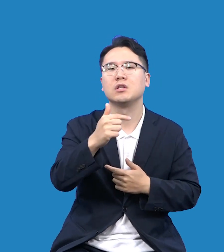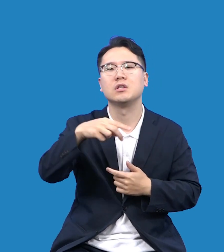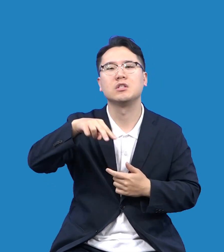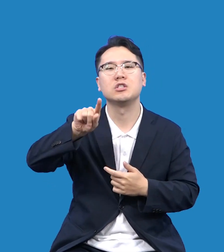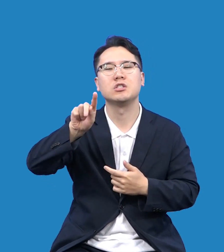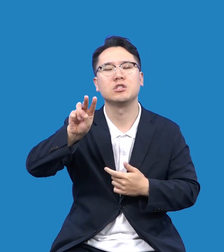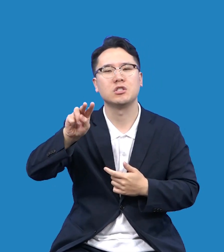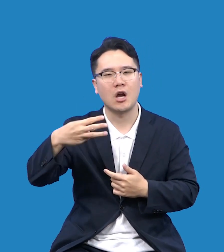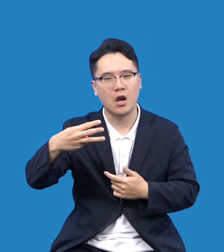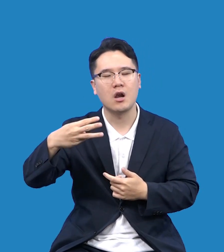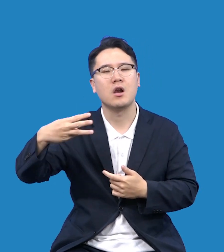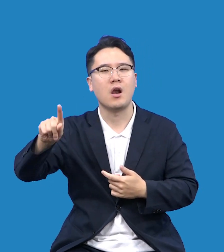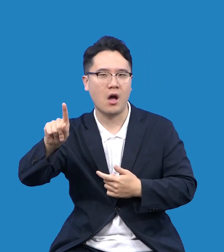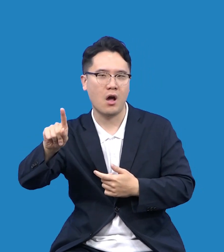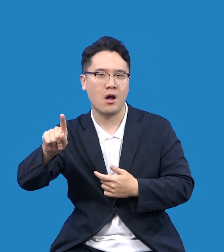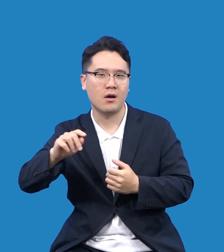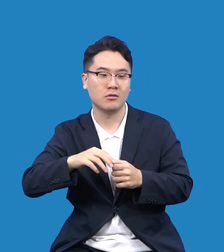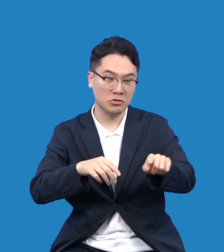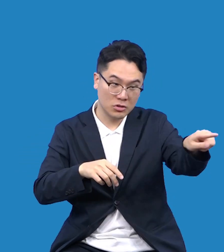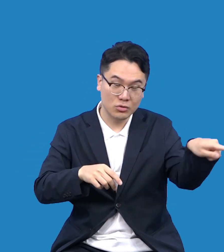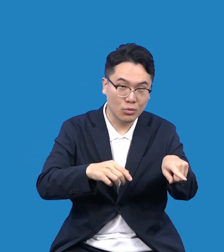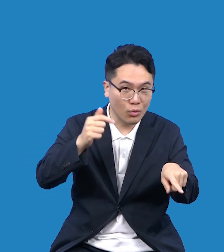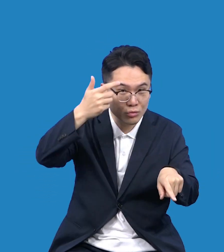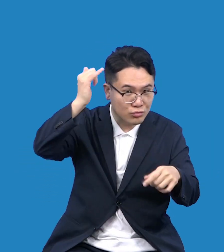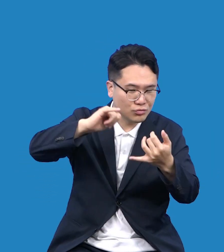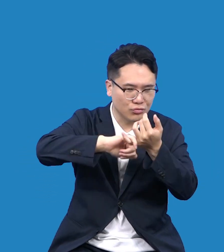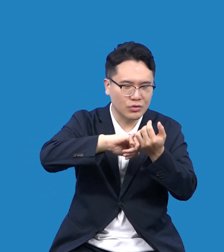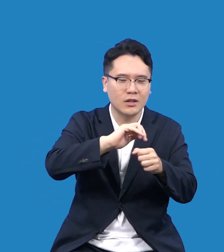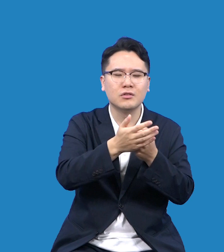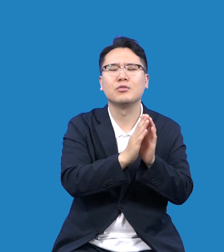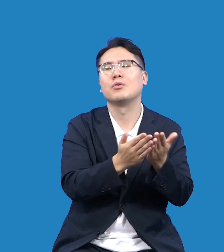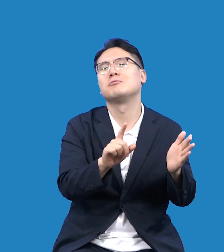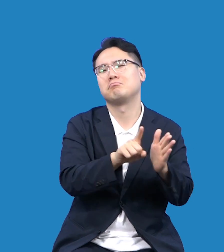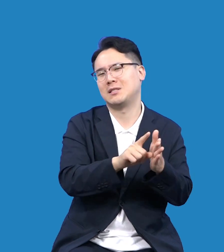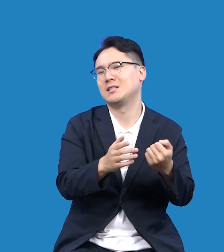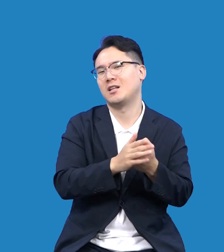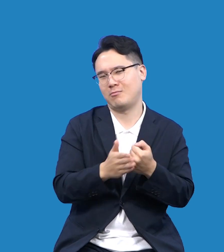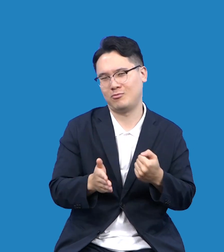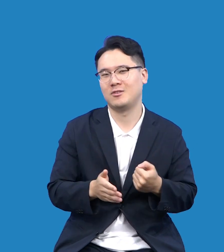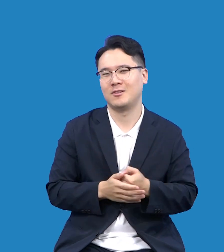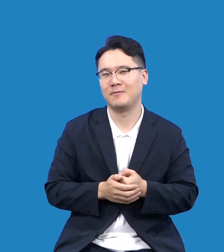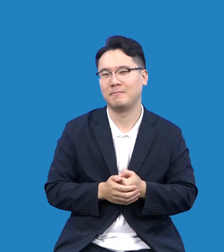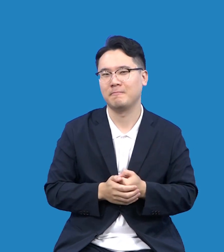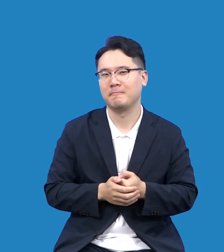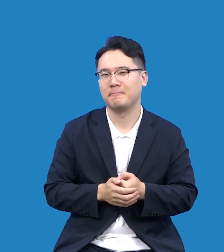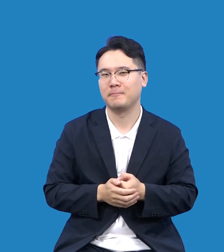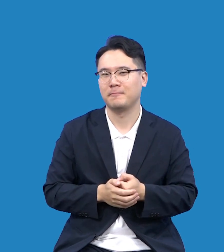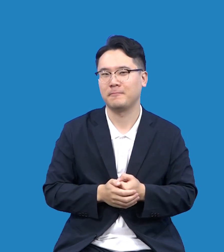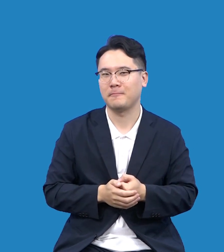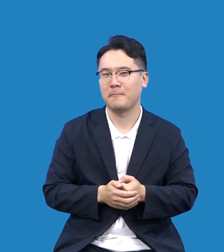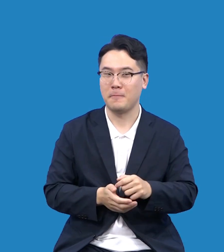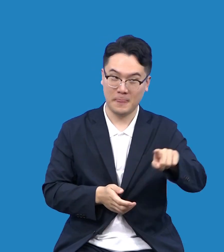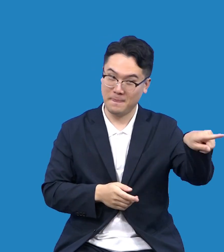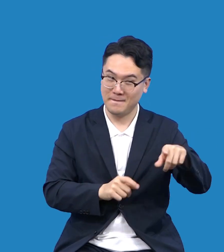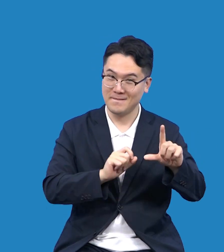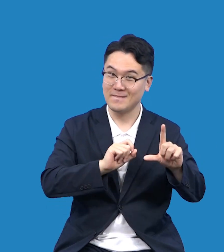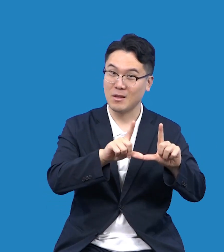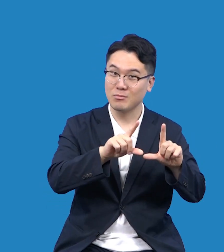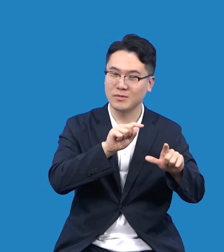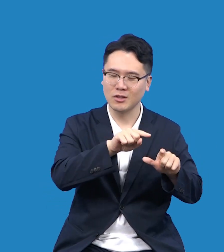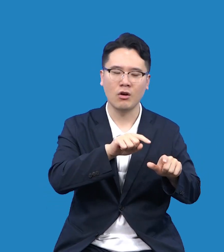구약을 믿거든요. 구약에서 나온 말이에요. 그런데 대부분 이슬람권에 사시는 분들, 선교사님들의 말을